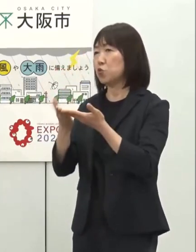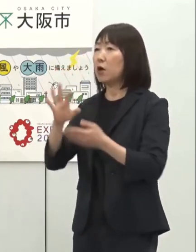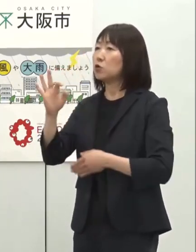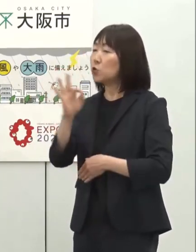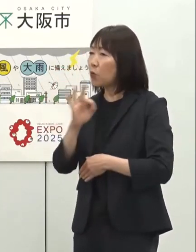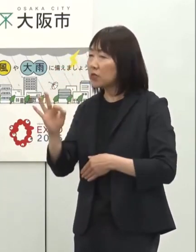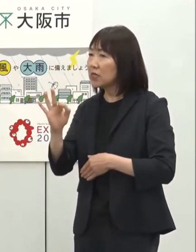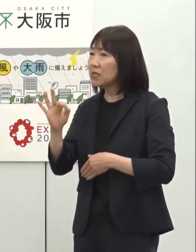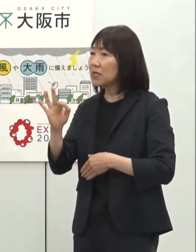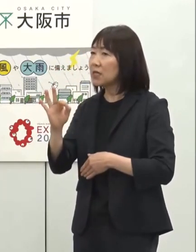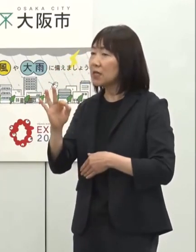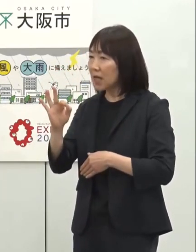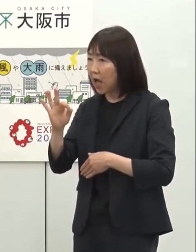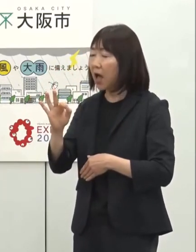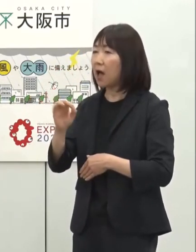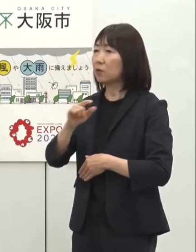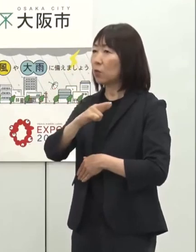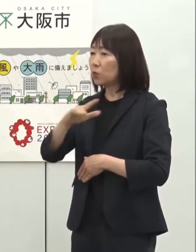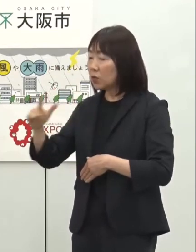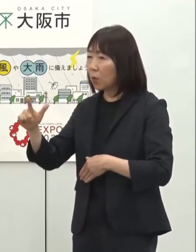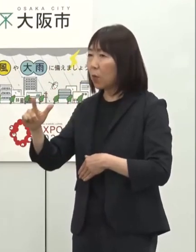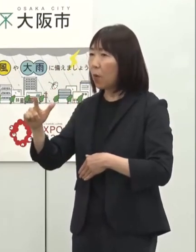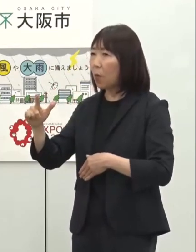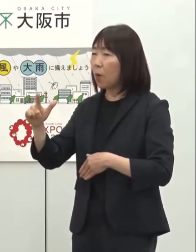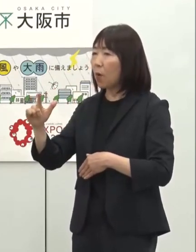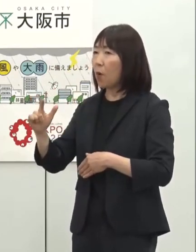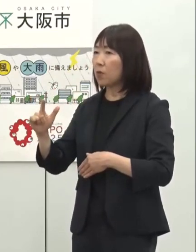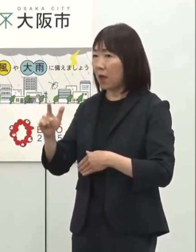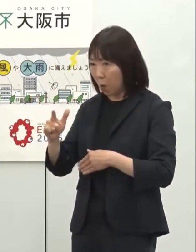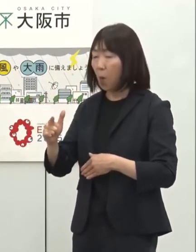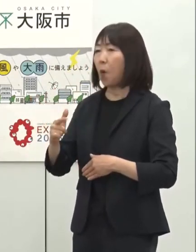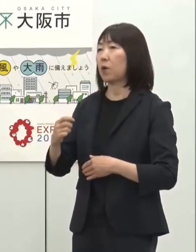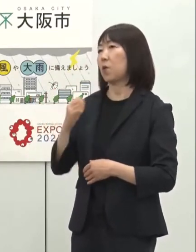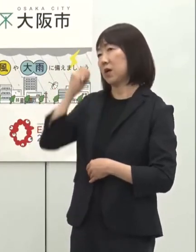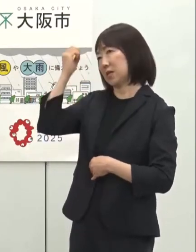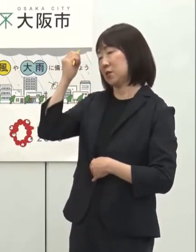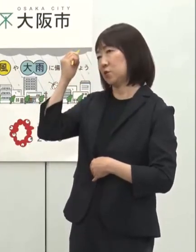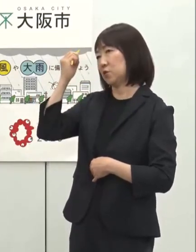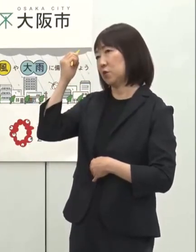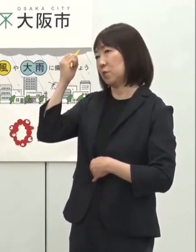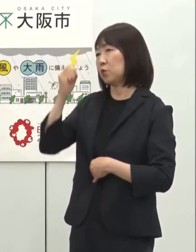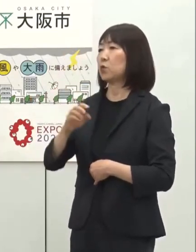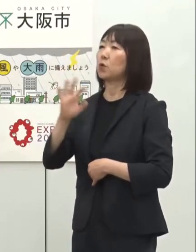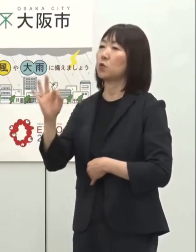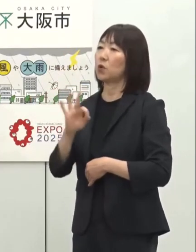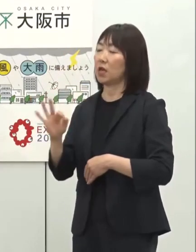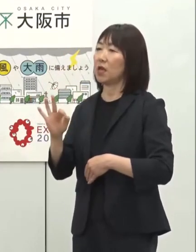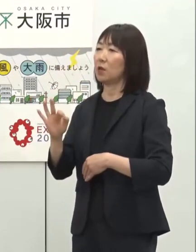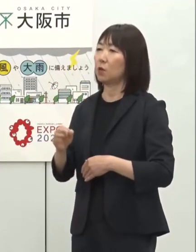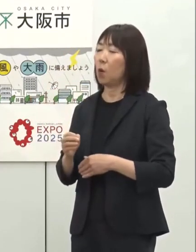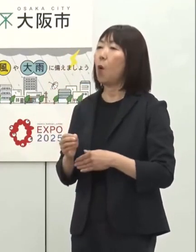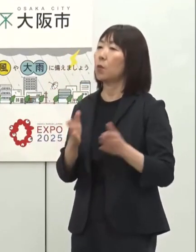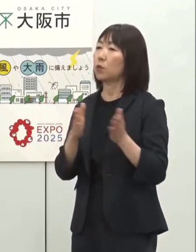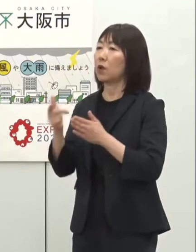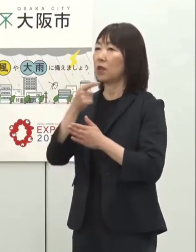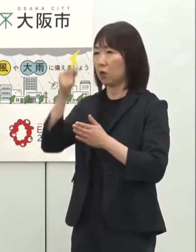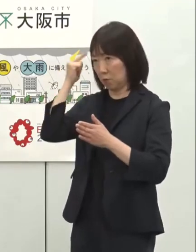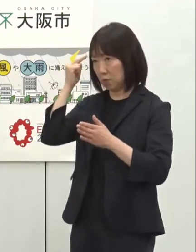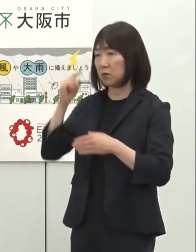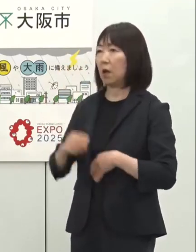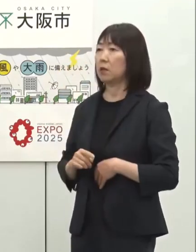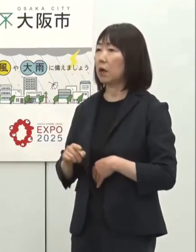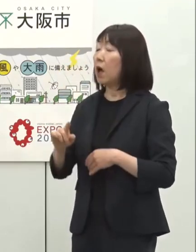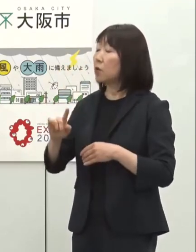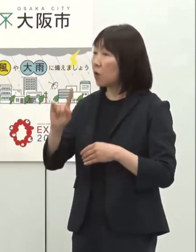や経験をですねえ感じてもらえるようなあラインナップを揃えていきたいと思ってますしそういう意味では万博ってのは素晴らしい